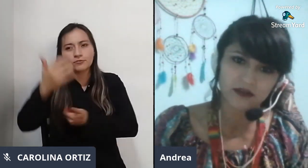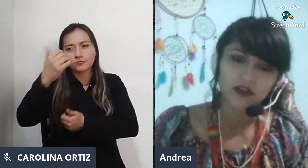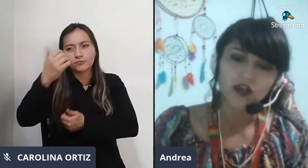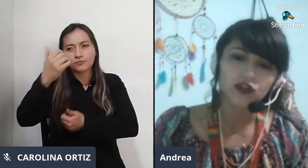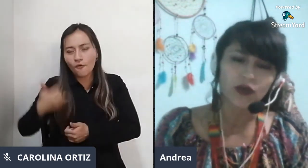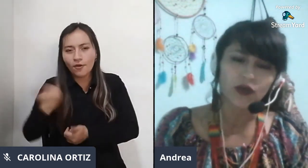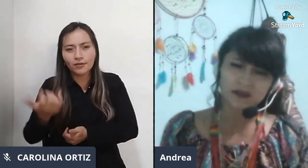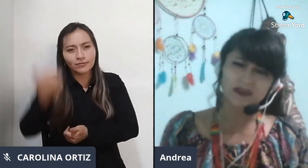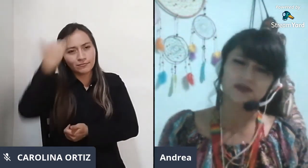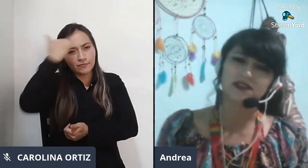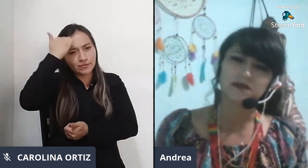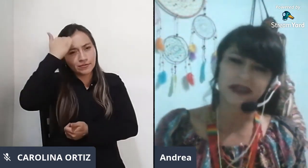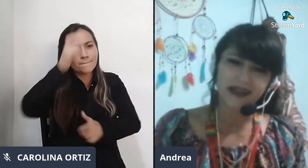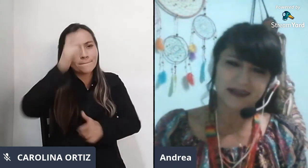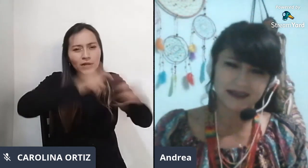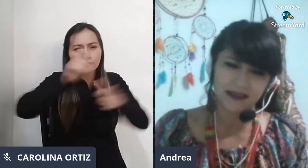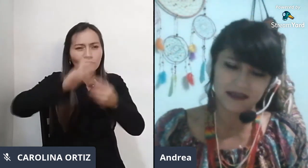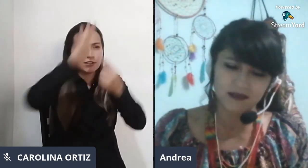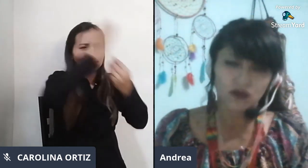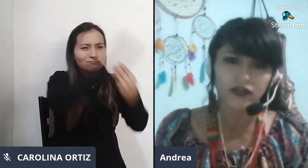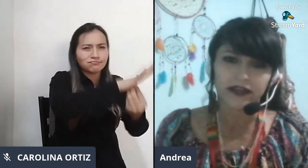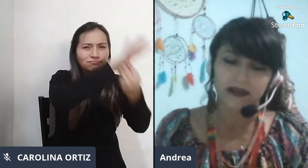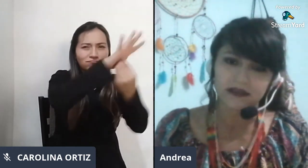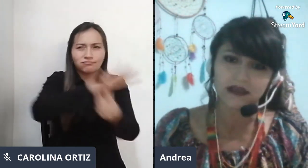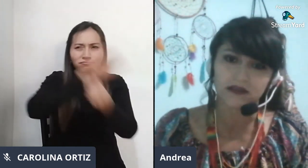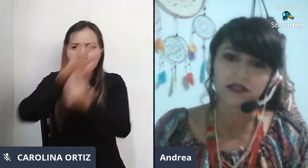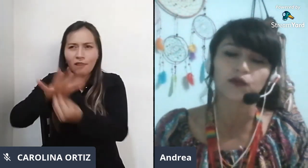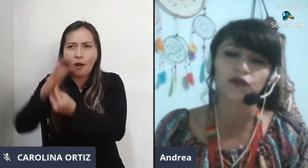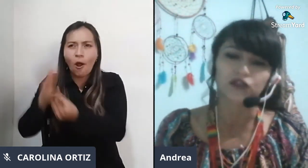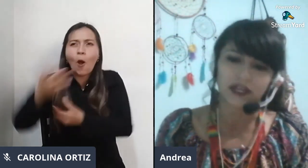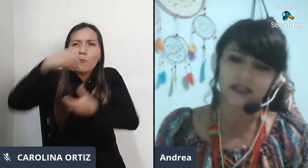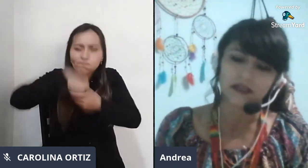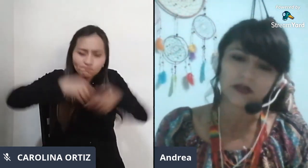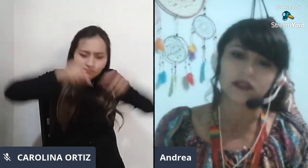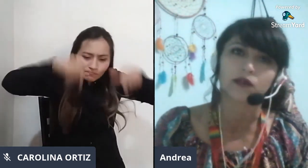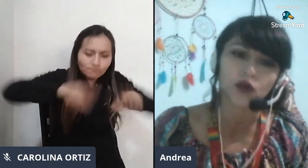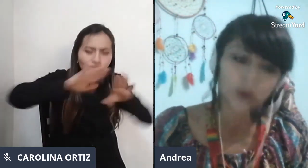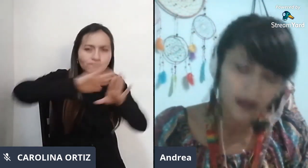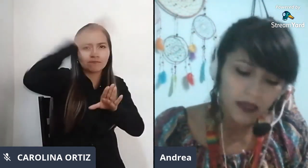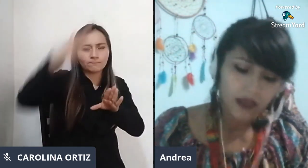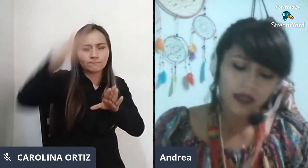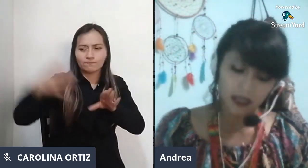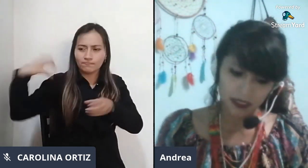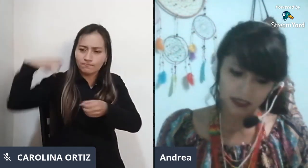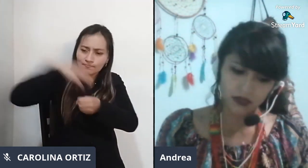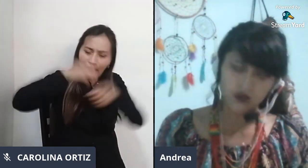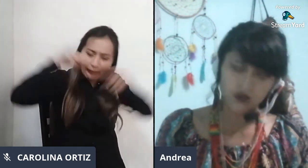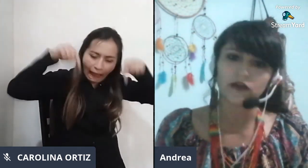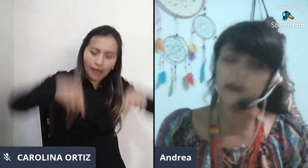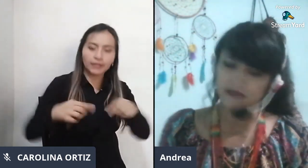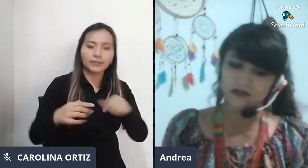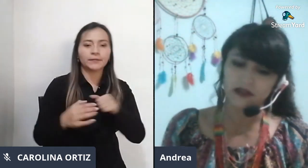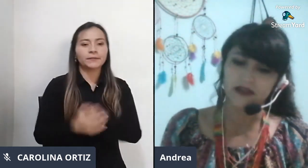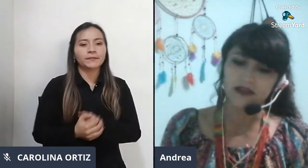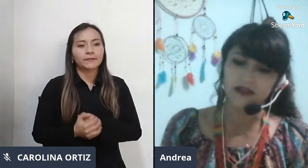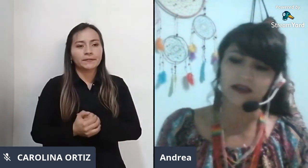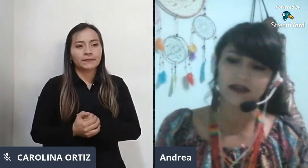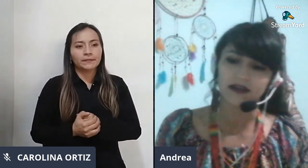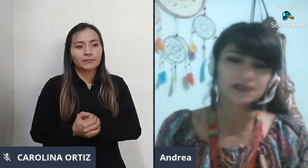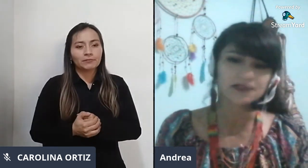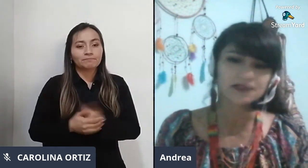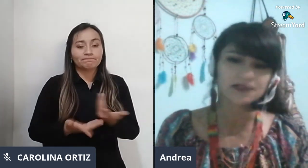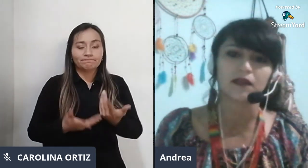personas precarizadas, vulneradas, que habitan mi montaña, que habitan mi loma. Nuestro ejercicio radica